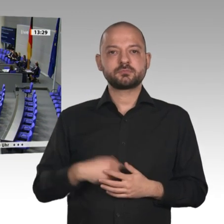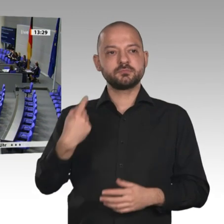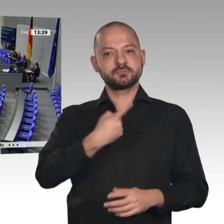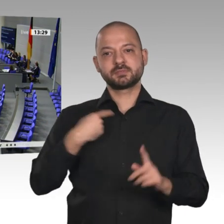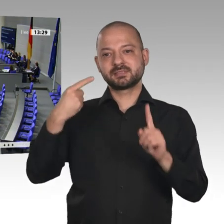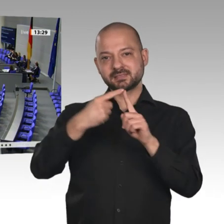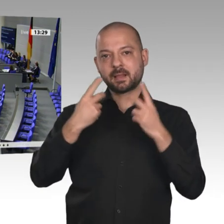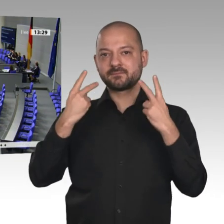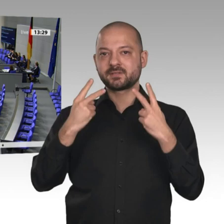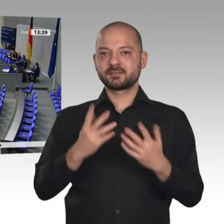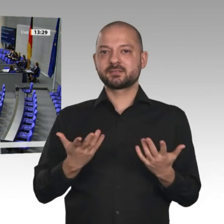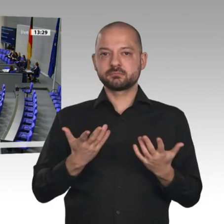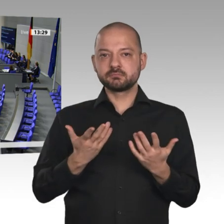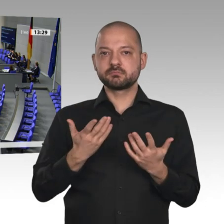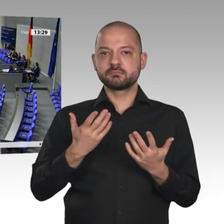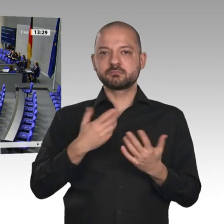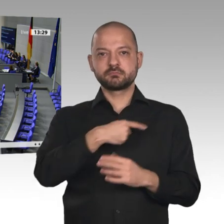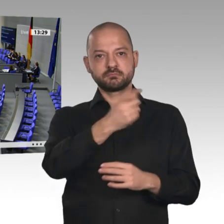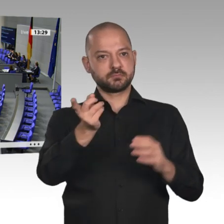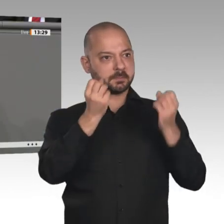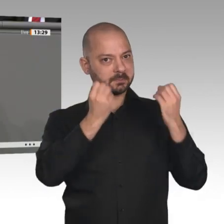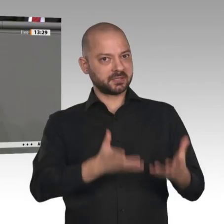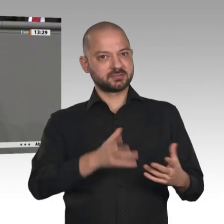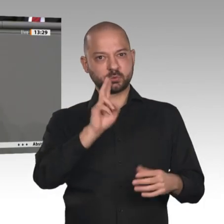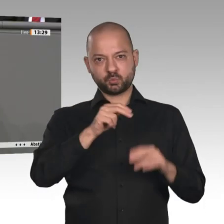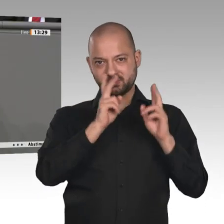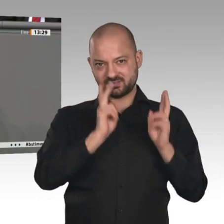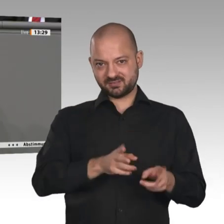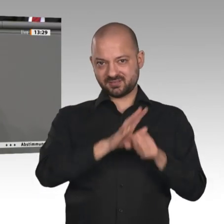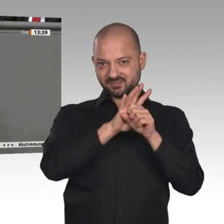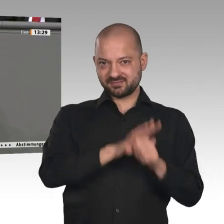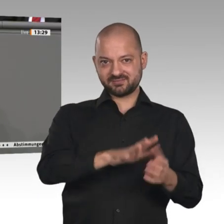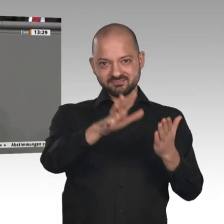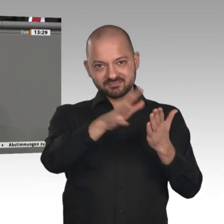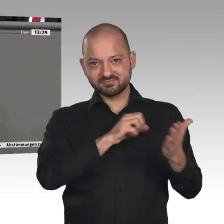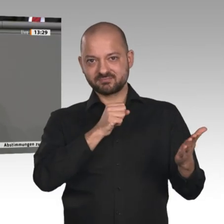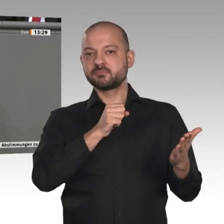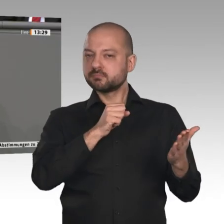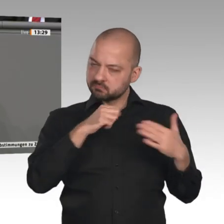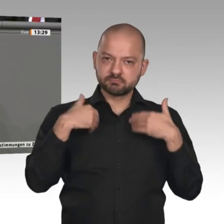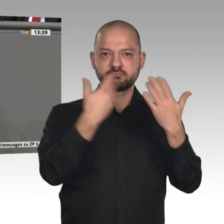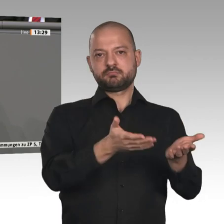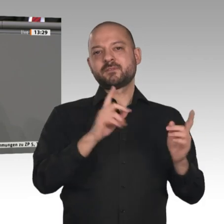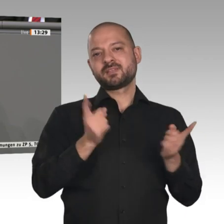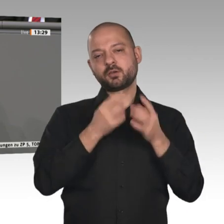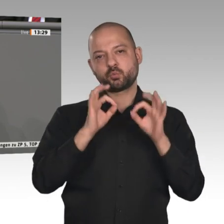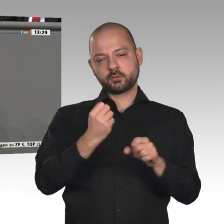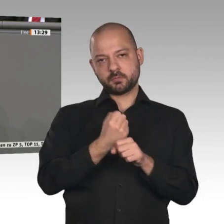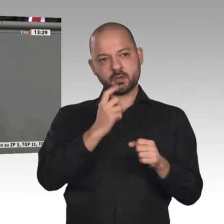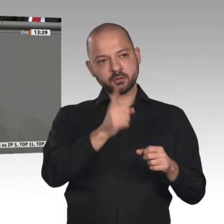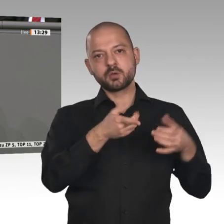Unser Ziel muss es sein, allen, denen Unrecht widerfahren ist, und deren Nachfahren so weit wie